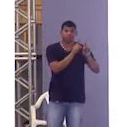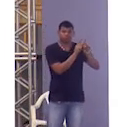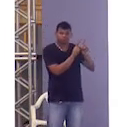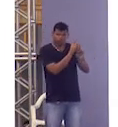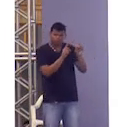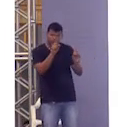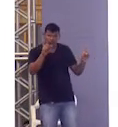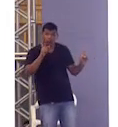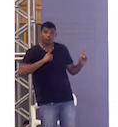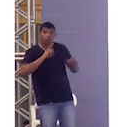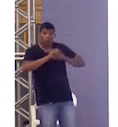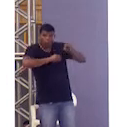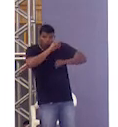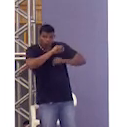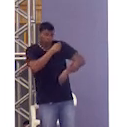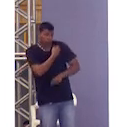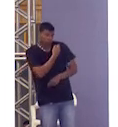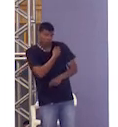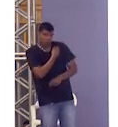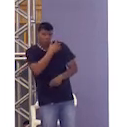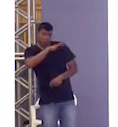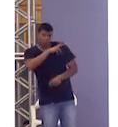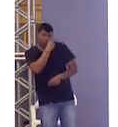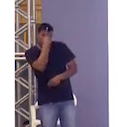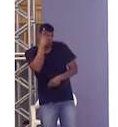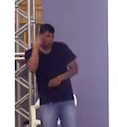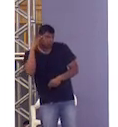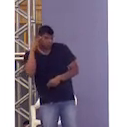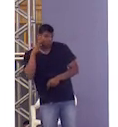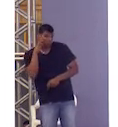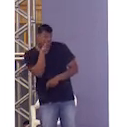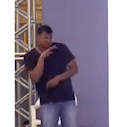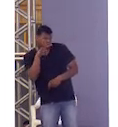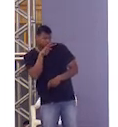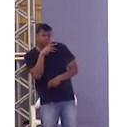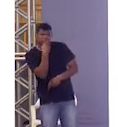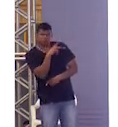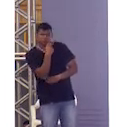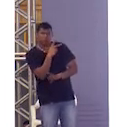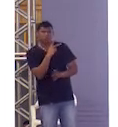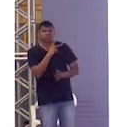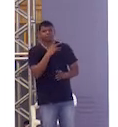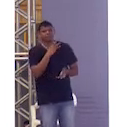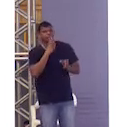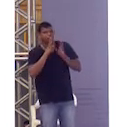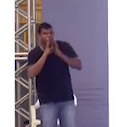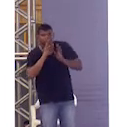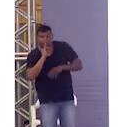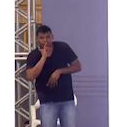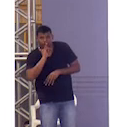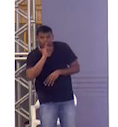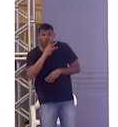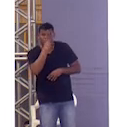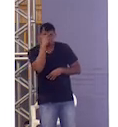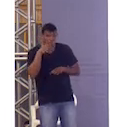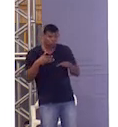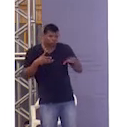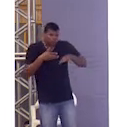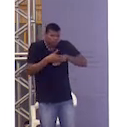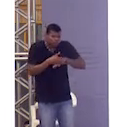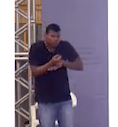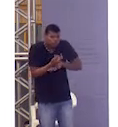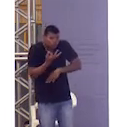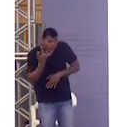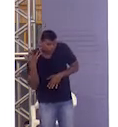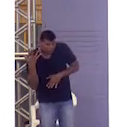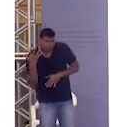quantidades relativas de admiradores do estudante e as pessoas que visitam